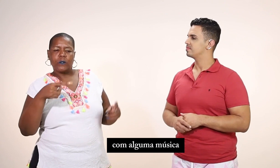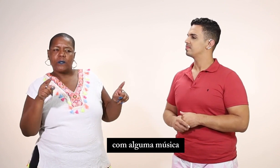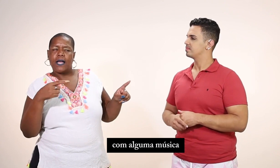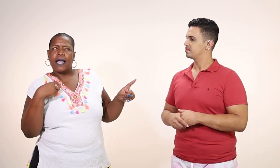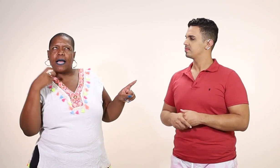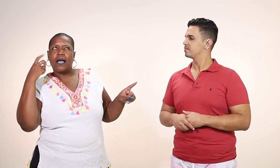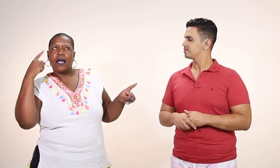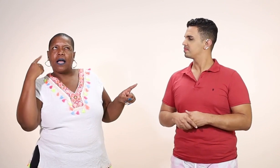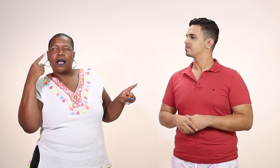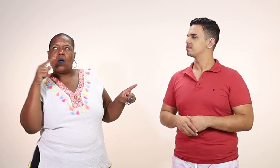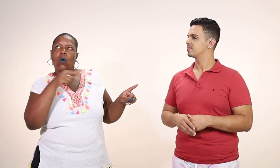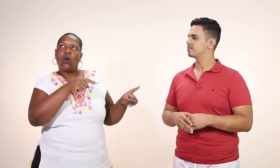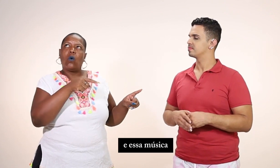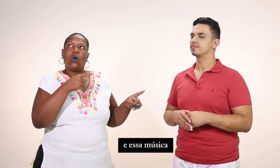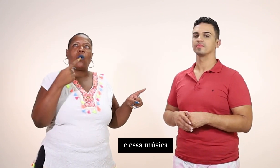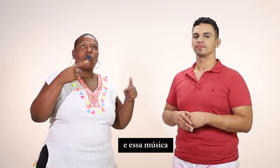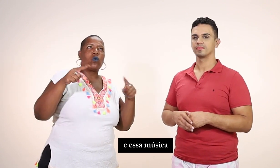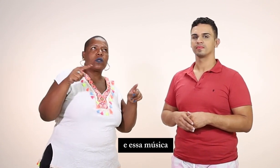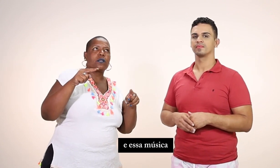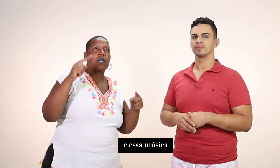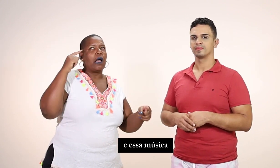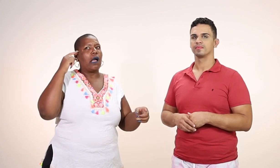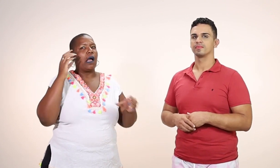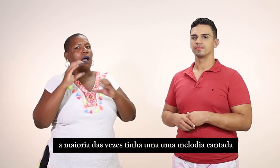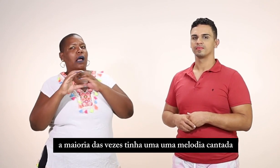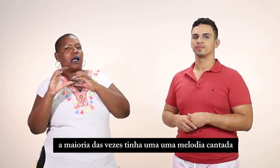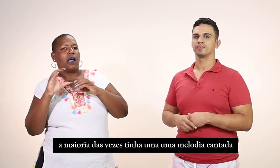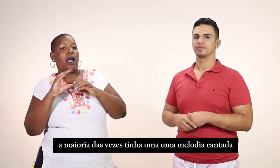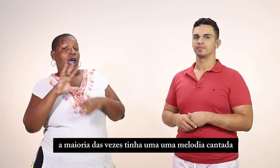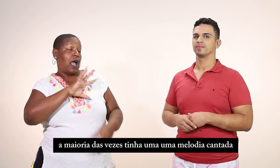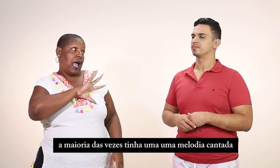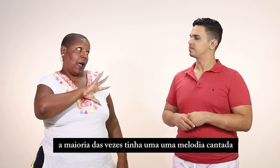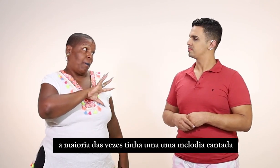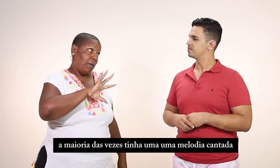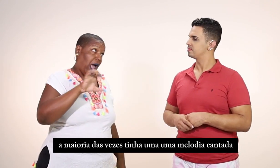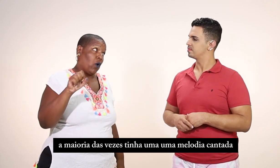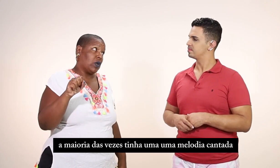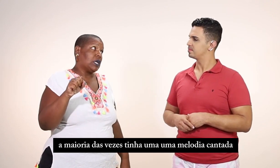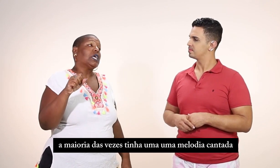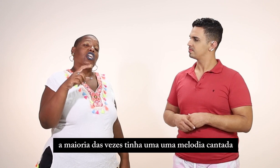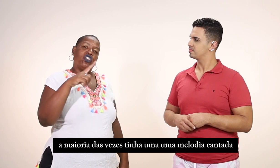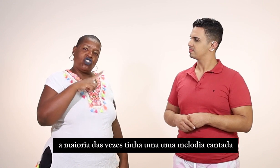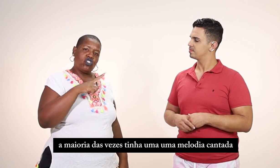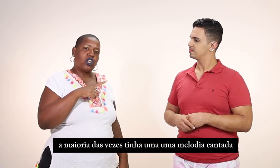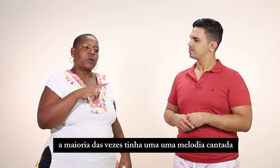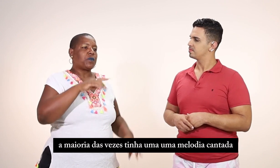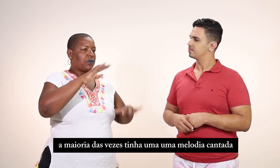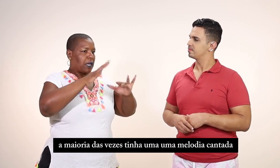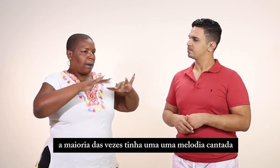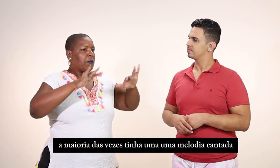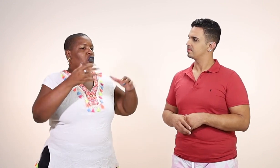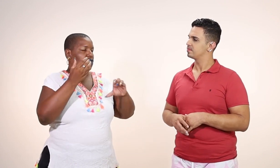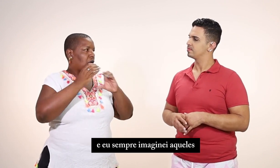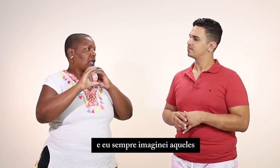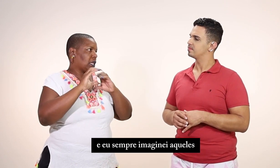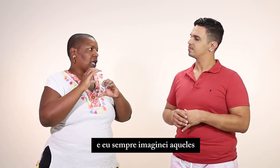música, e essa música, a maioria das vezes, tinha uma melodia cantada, e eu